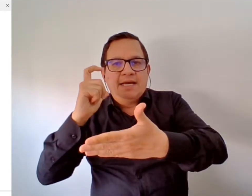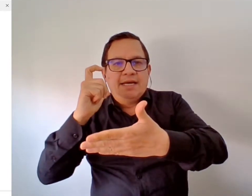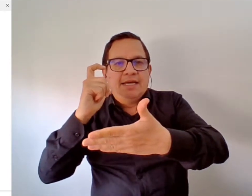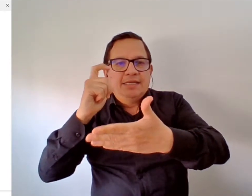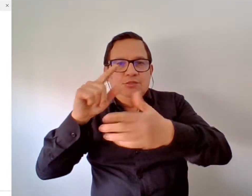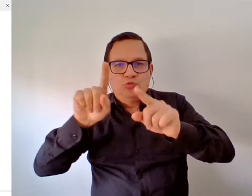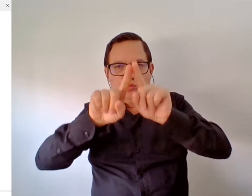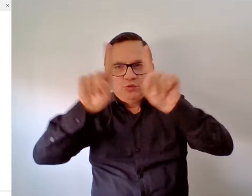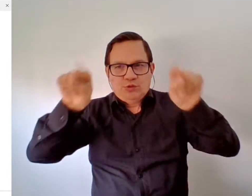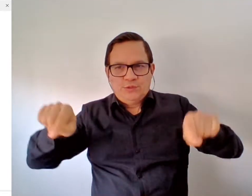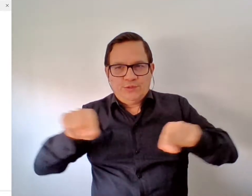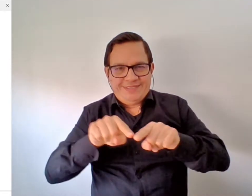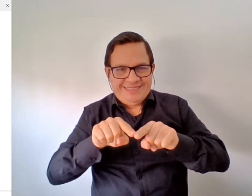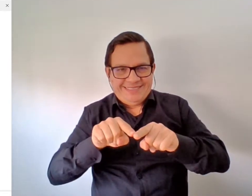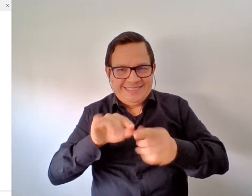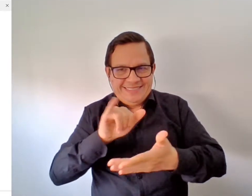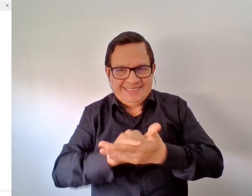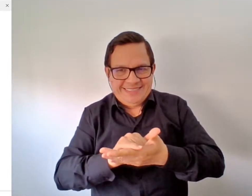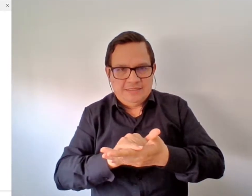escritorio.